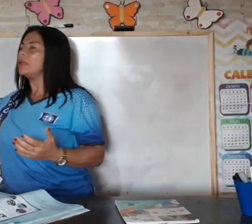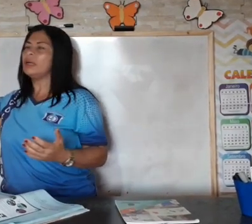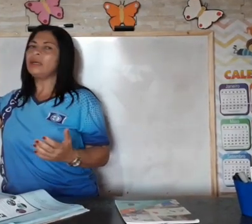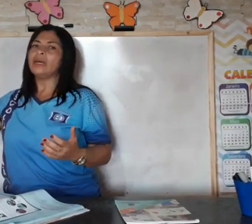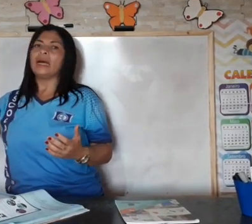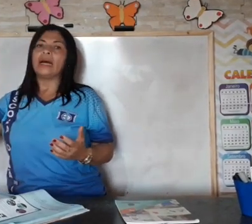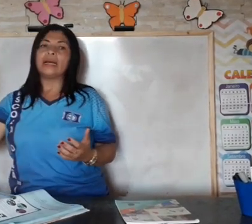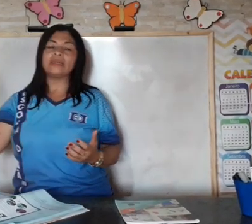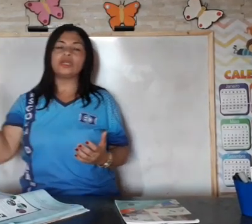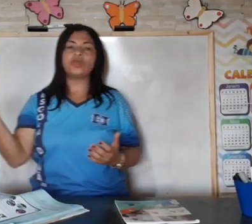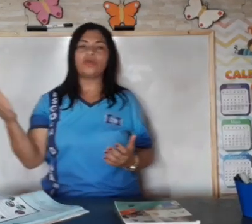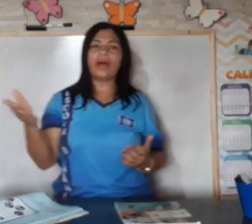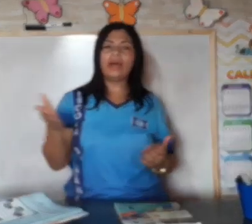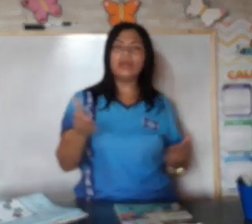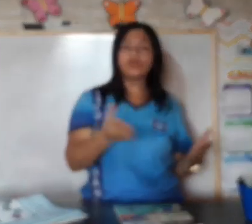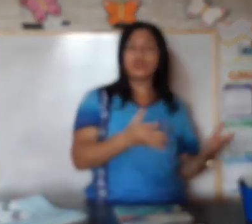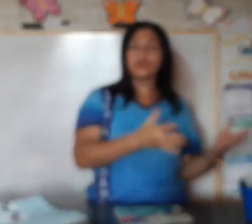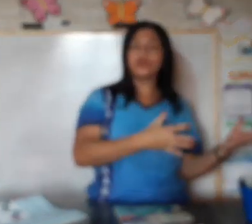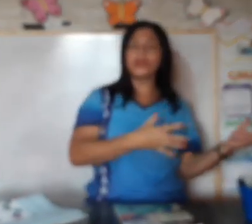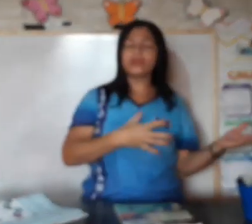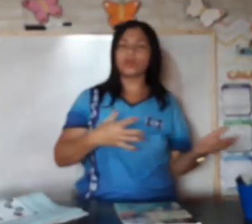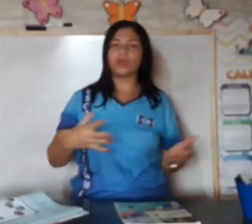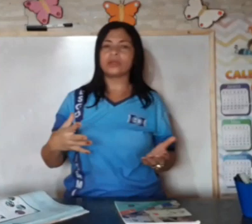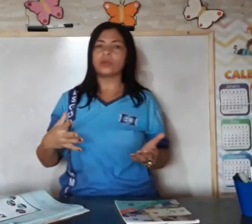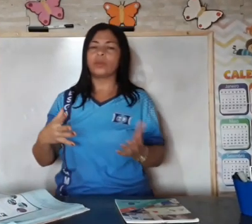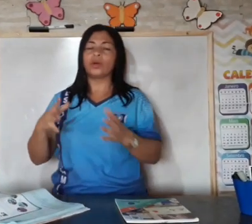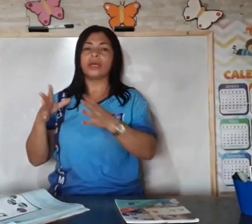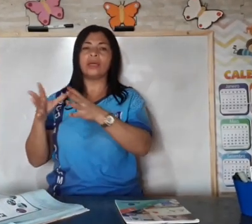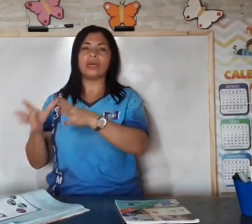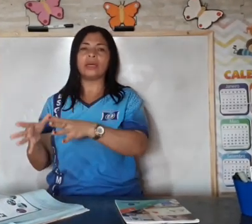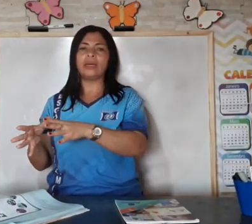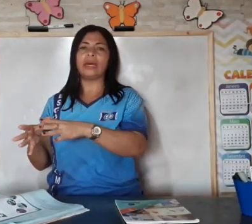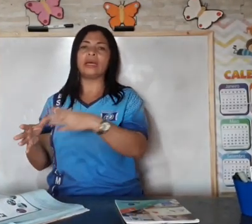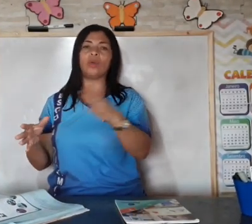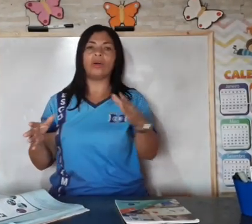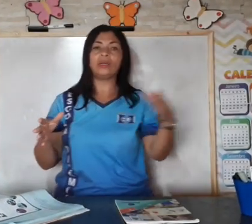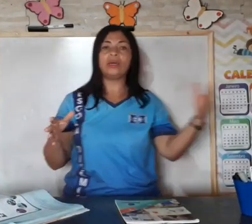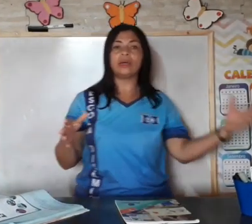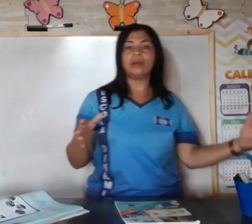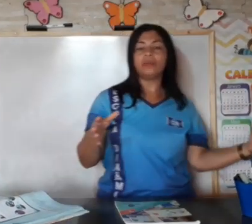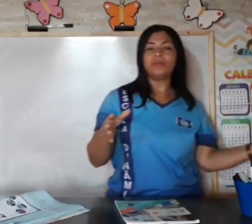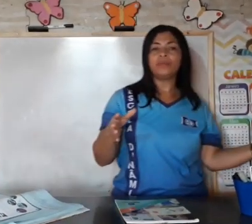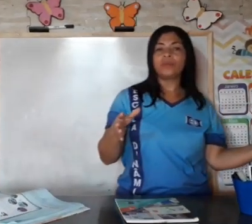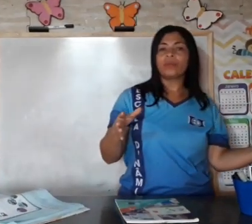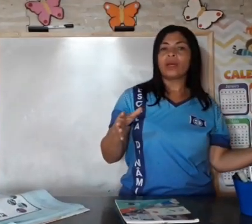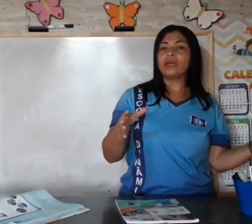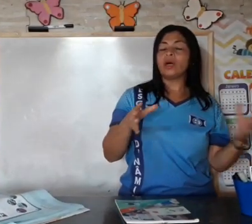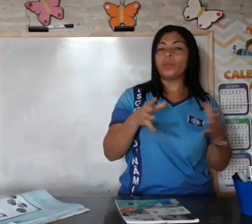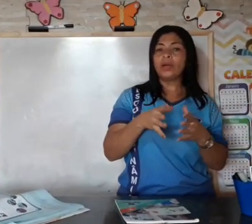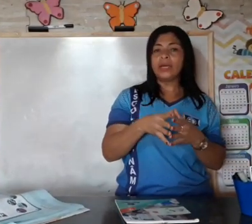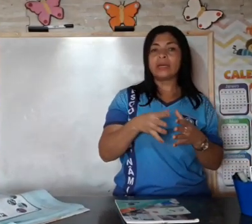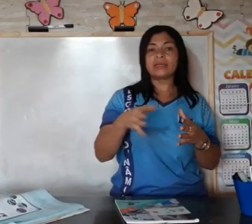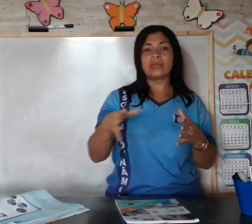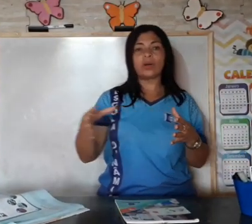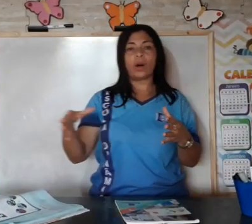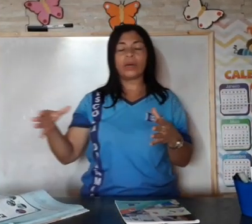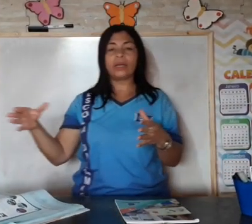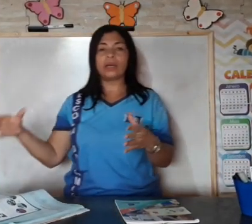né? Existem vários tipos de pessoas, porque ninguém é igual a ninguém. Então, por ninguém ser igual a